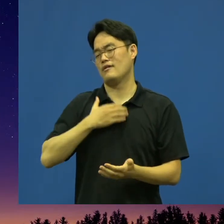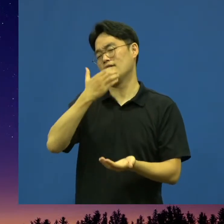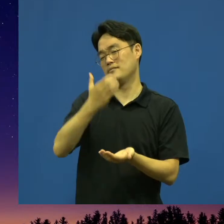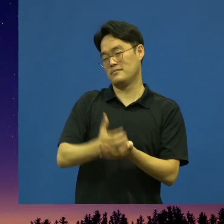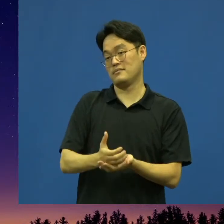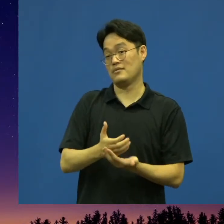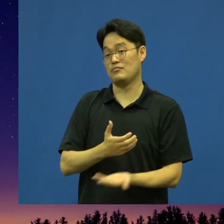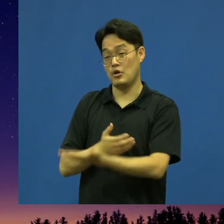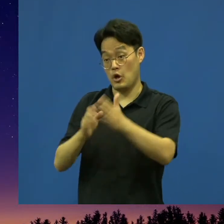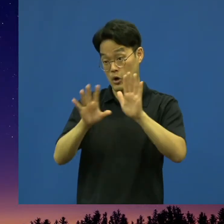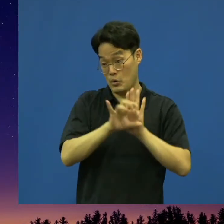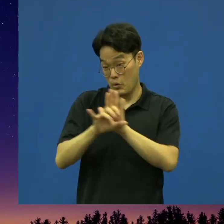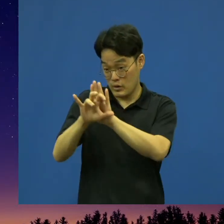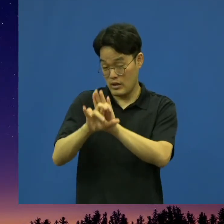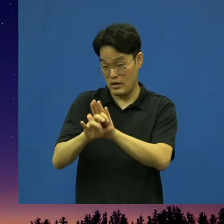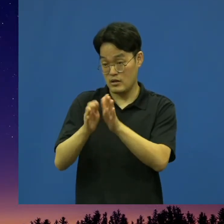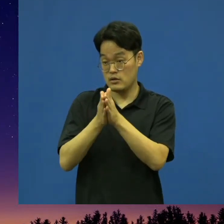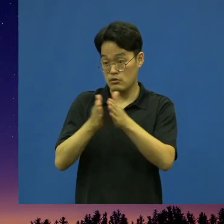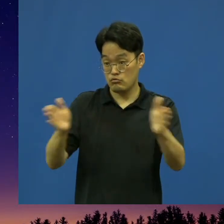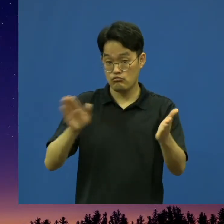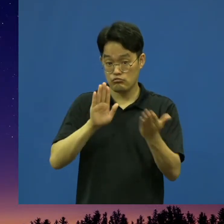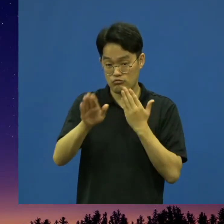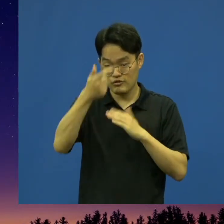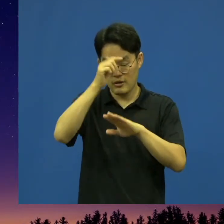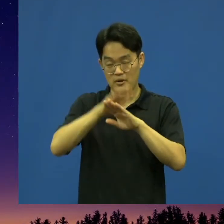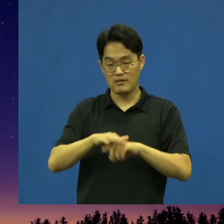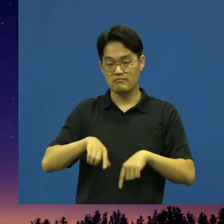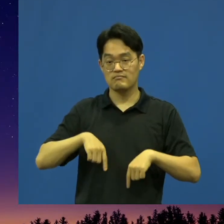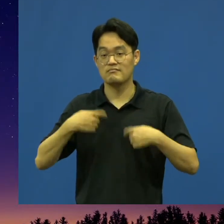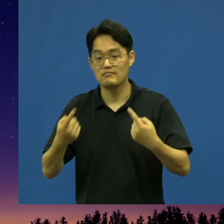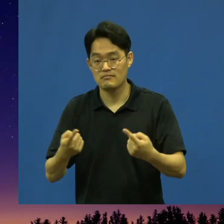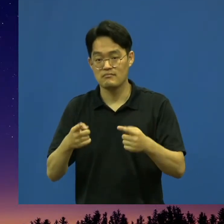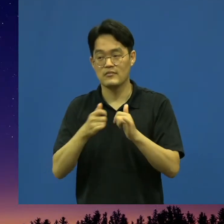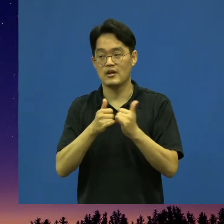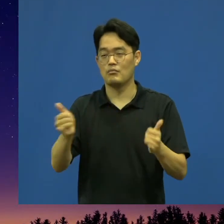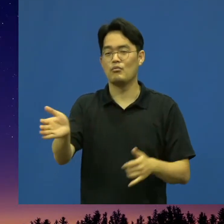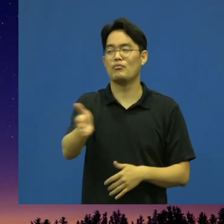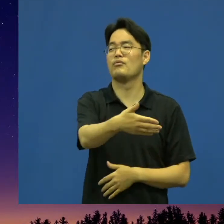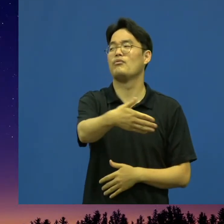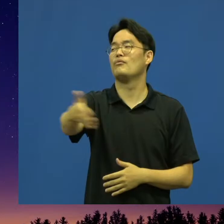코로나가 딱 터지고 나서 예배당에 갔는데 아무도 안 오고,